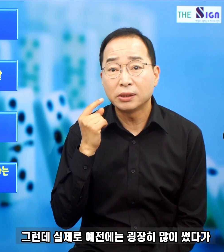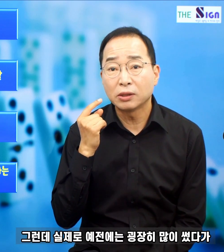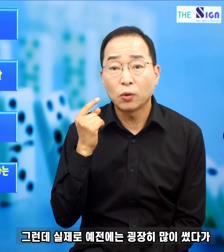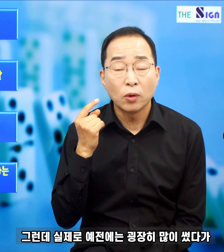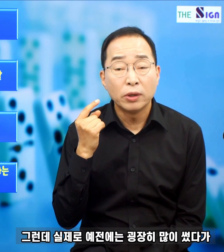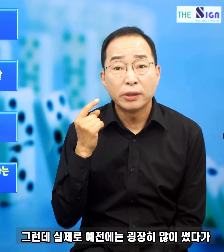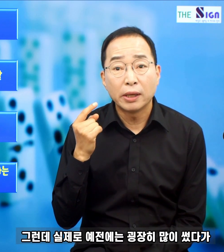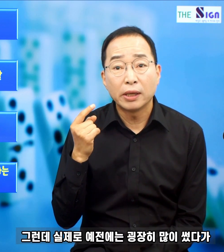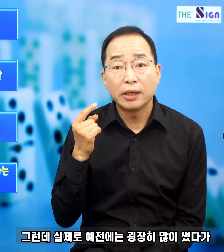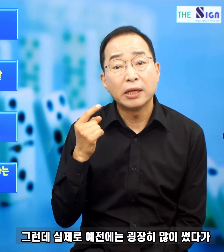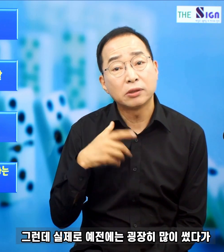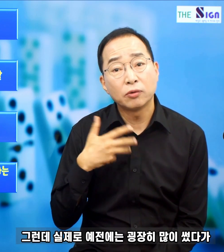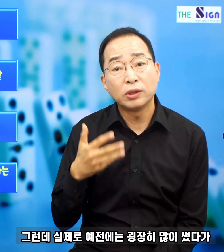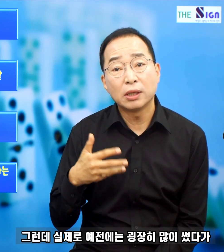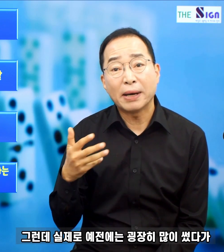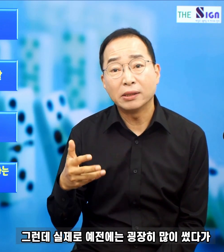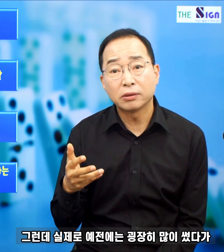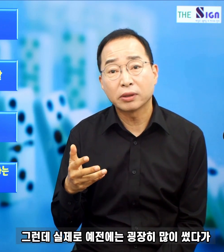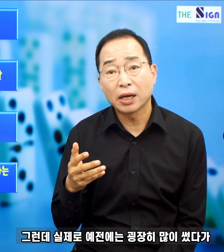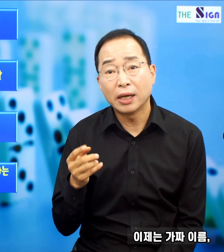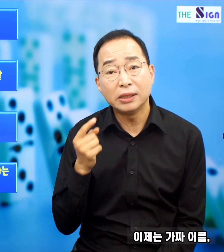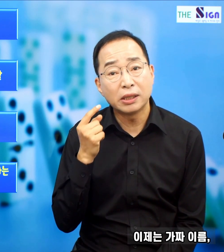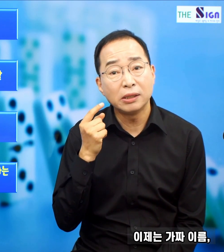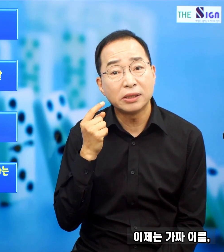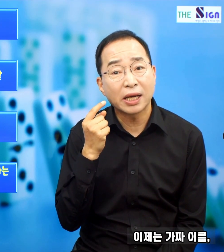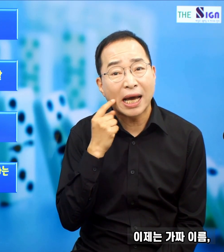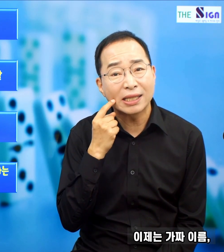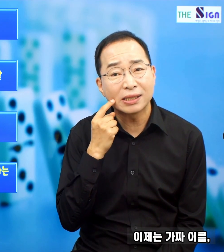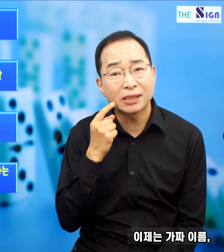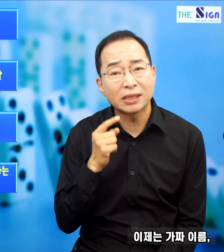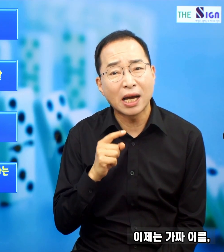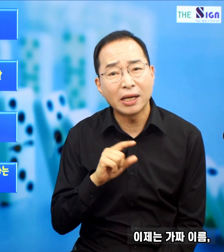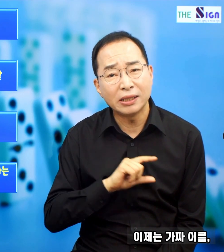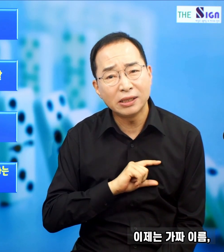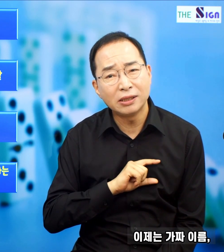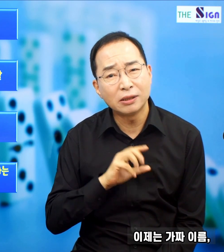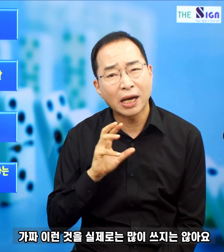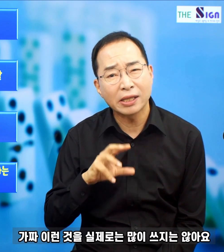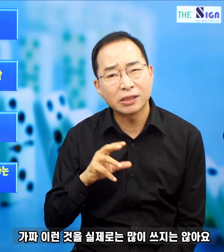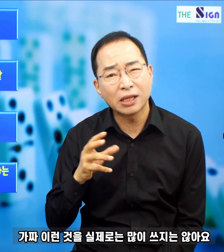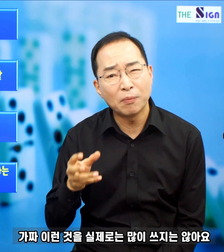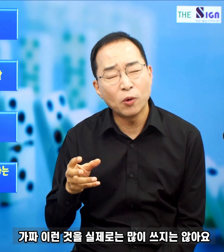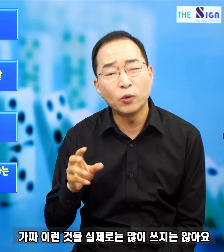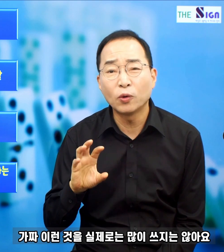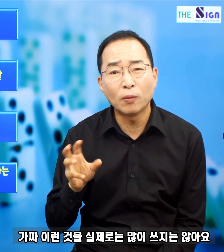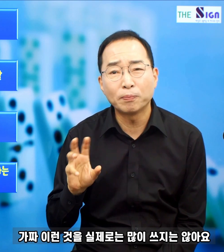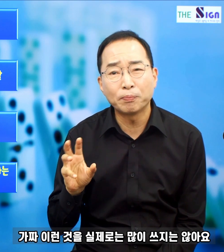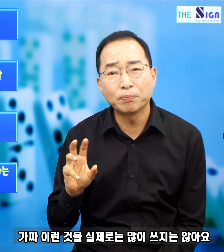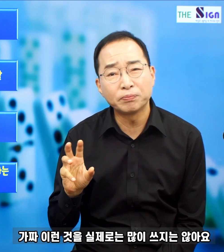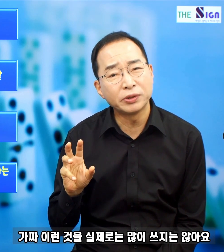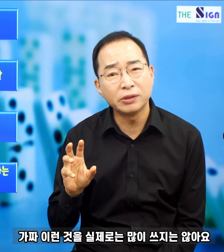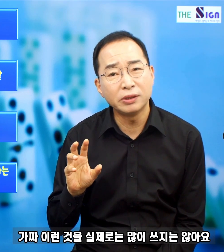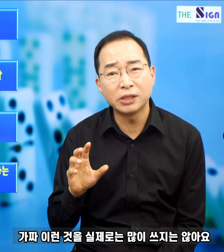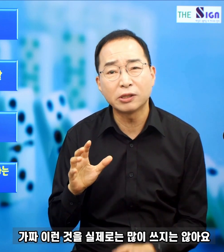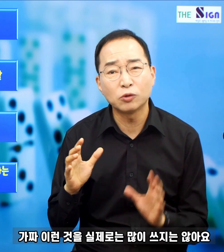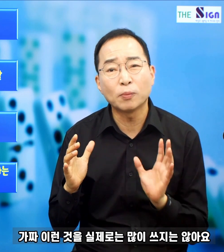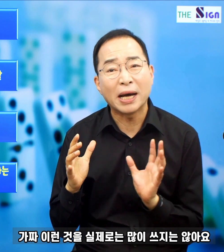실제로 이게 예전은 굉장히 많이 썼다가 이제는 이제 가짜 이름, 가짜 뭐 이런 거 무슨 실제로는 좀 많이